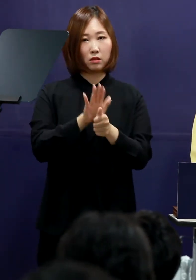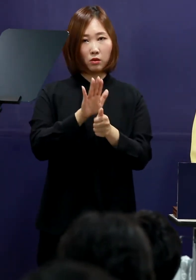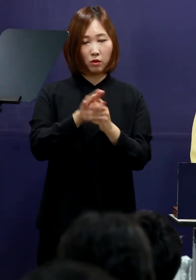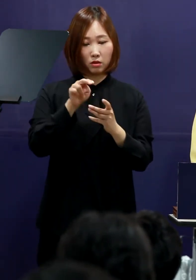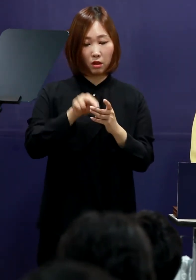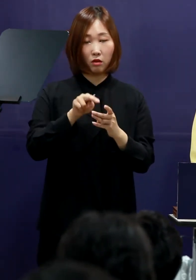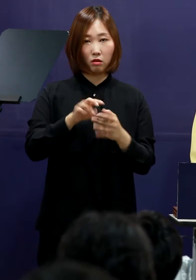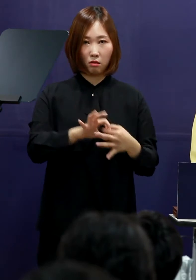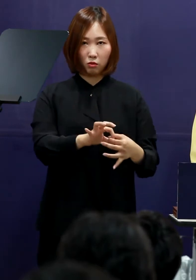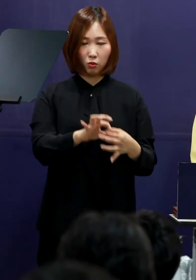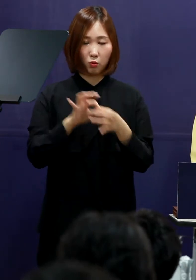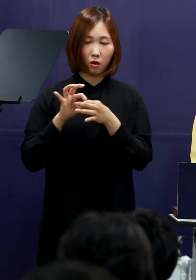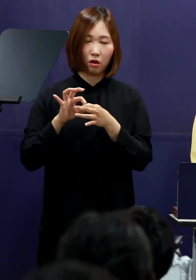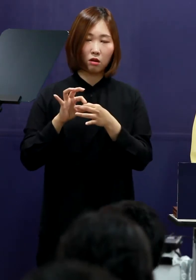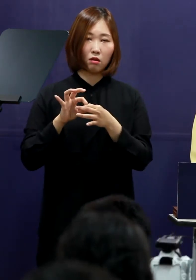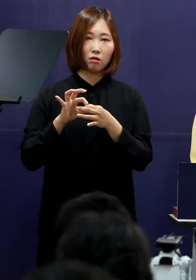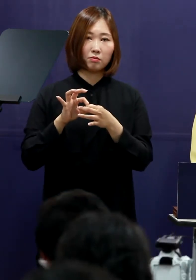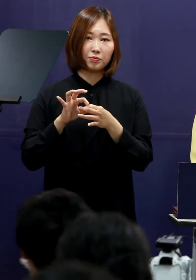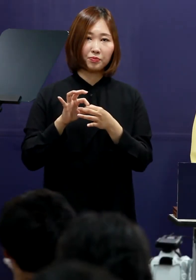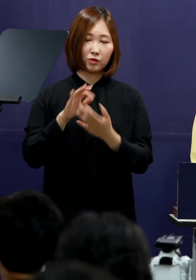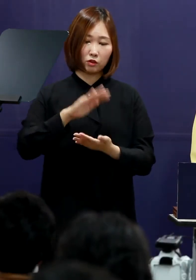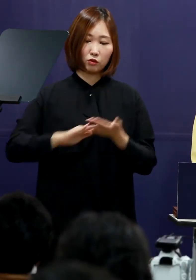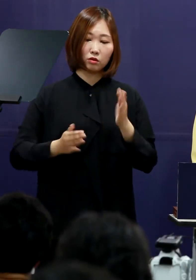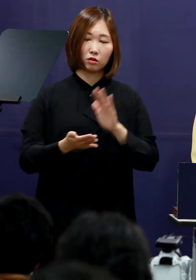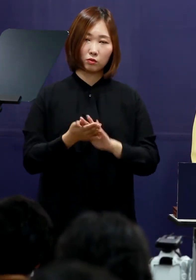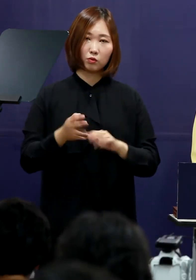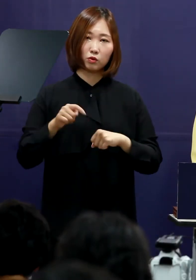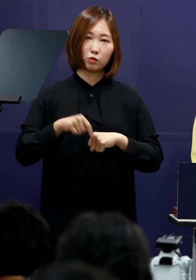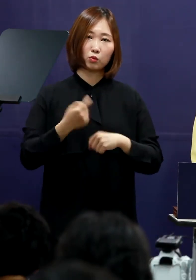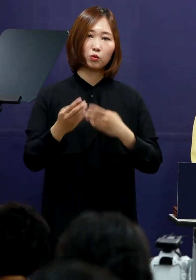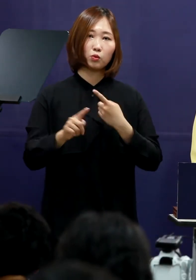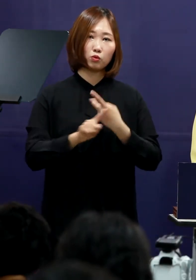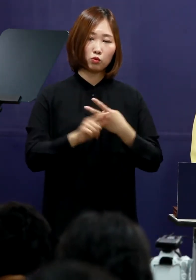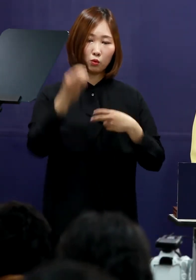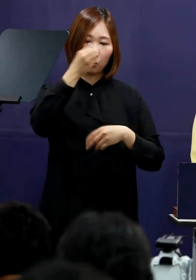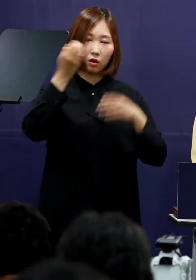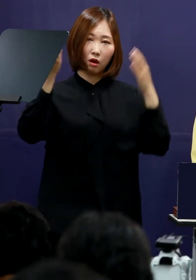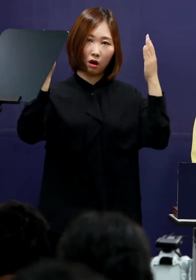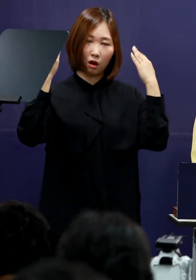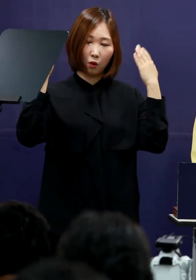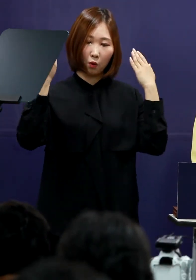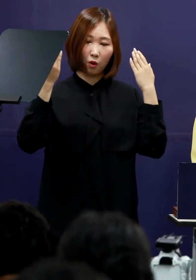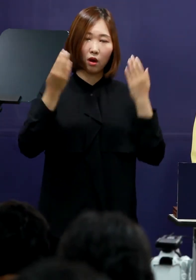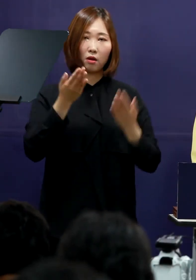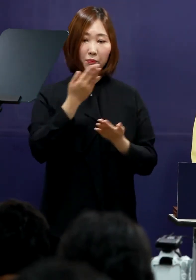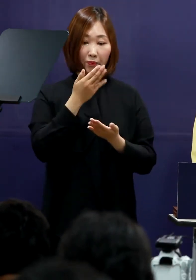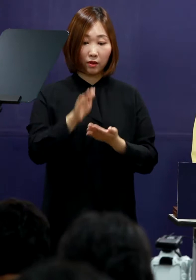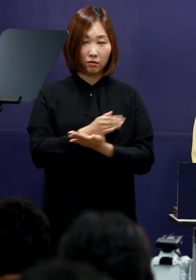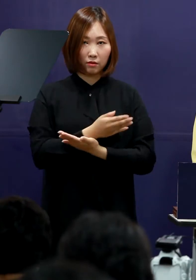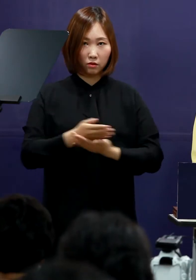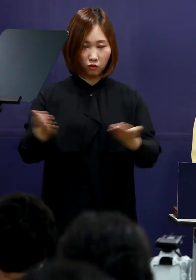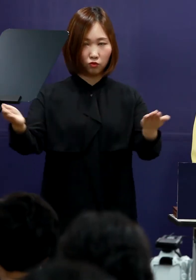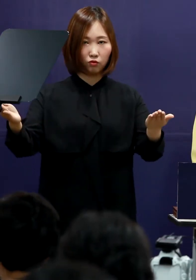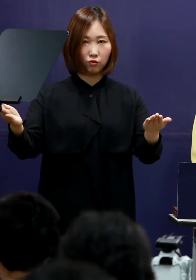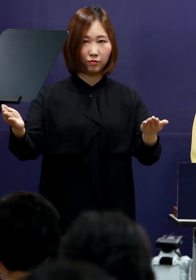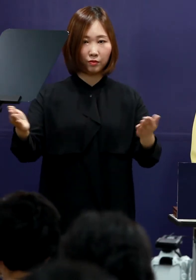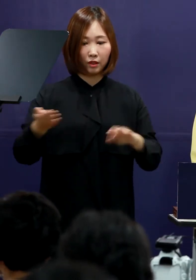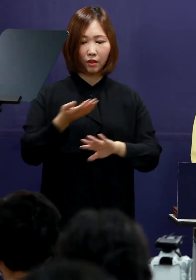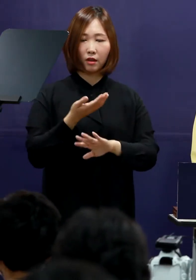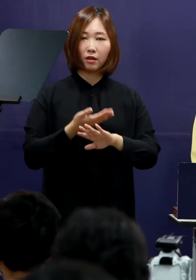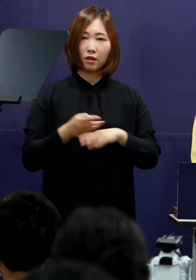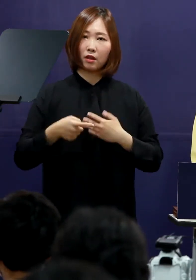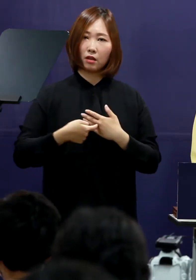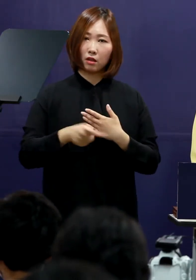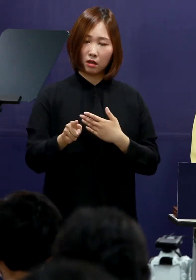중고에 식재료를 공급할 계획으로 그동안 센터 운영에 필요한 소프트웨어를 마련하는 한편 타시도